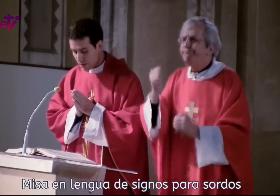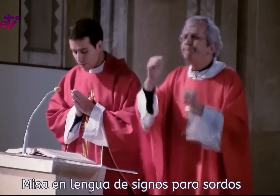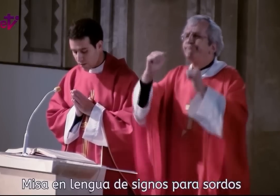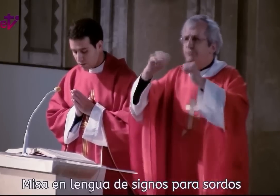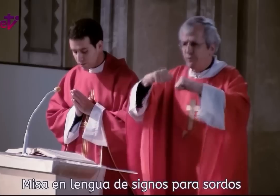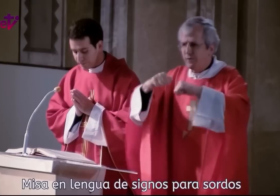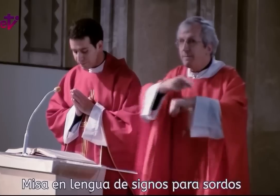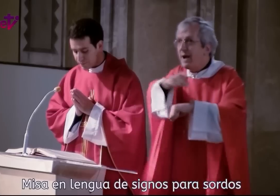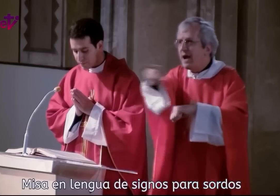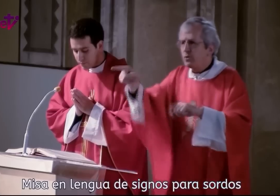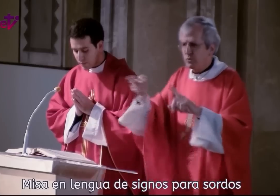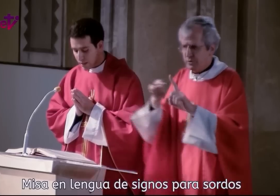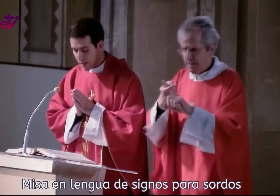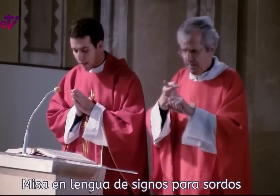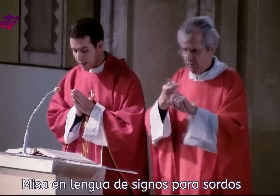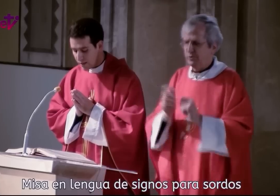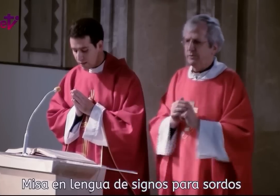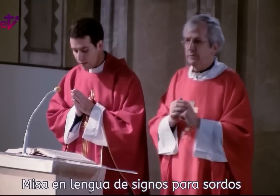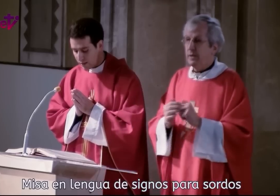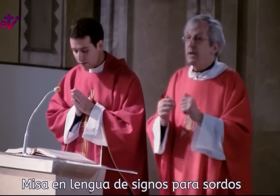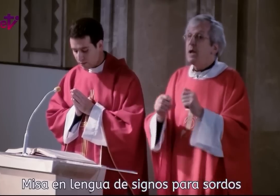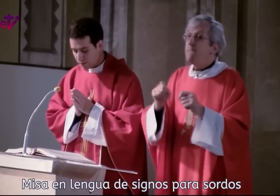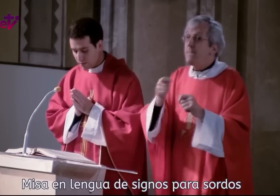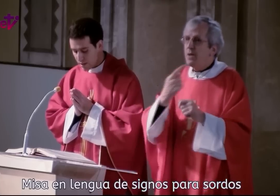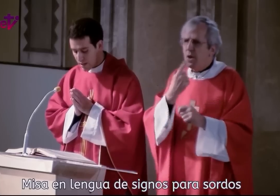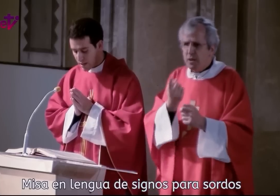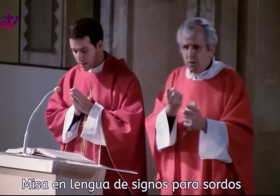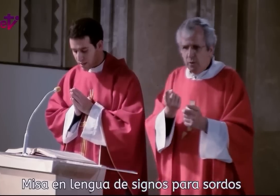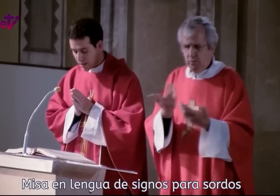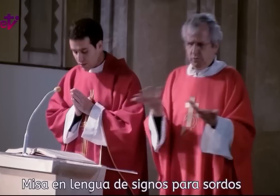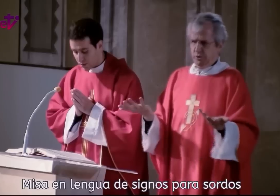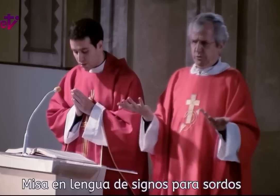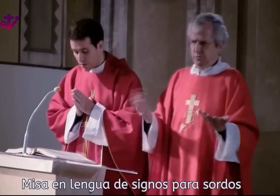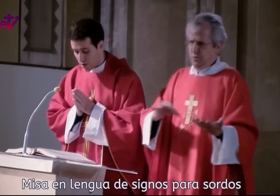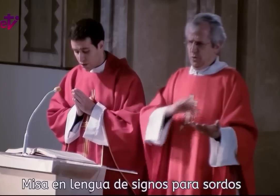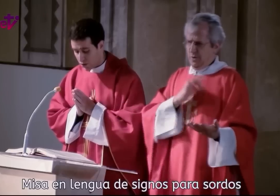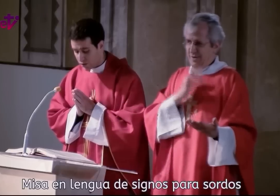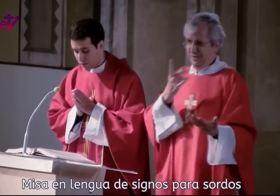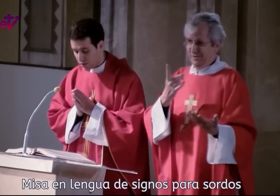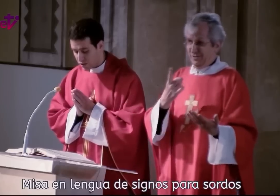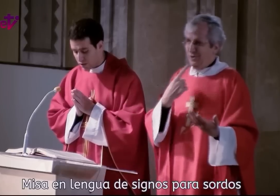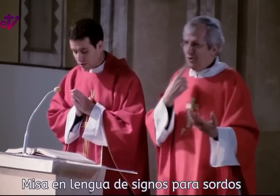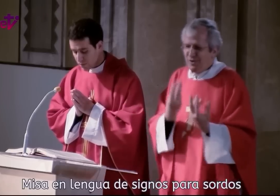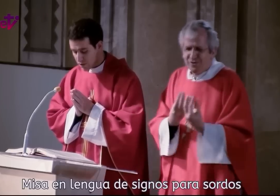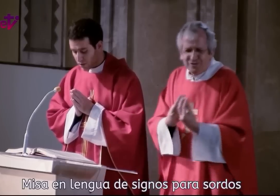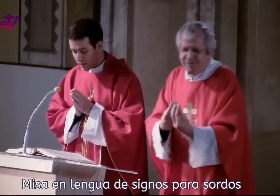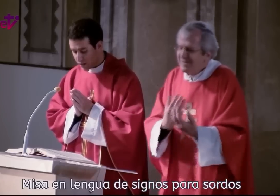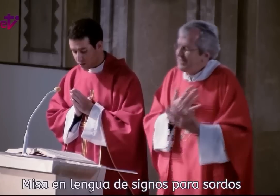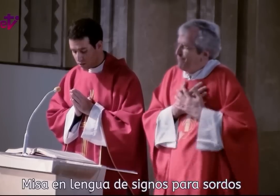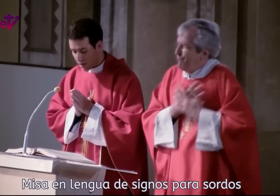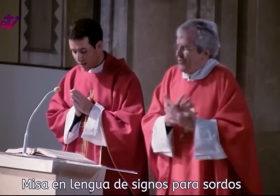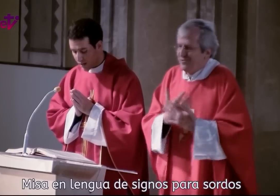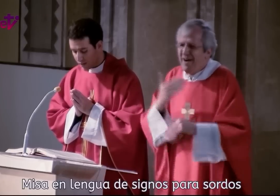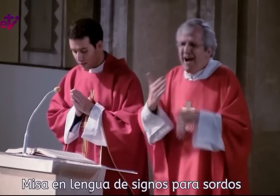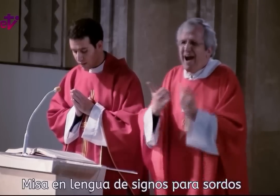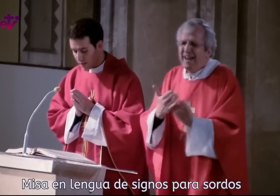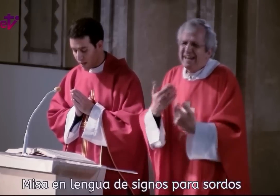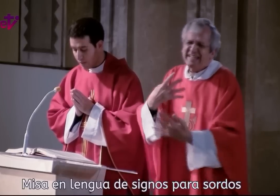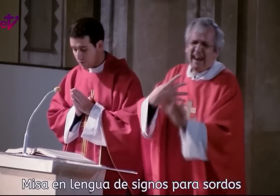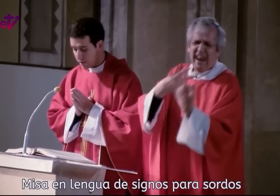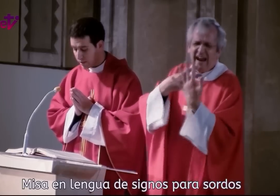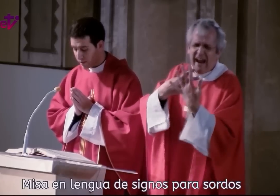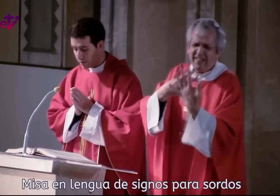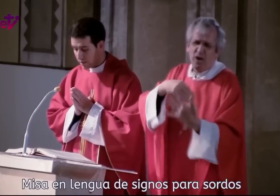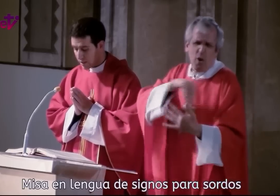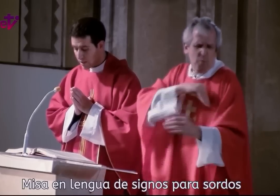a tus hermanos. Él le dijo: Señor, contigo estoy dispuesto a ir incluso a la cárcel y a